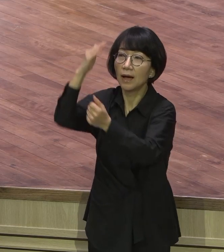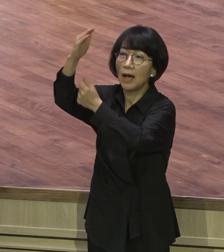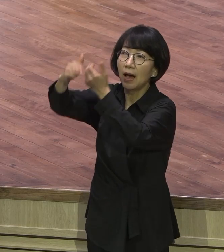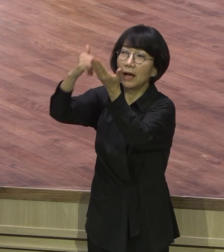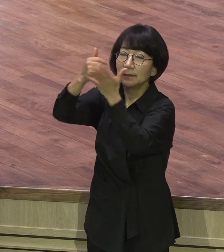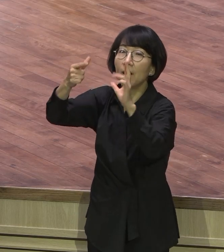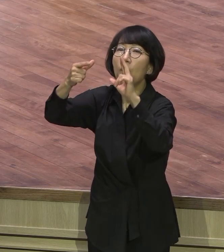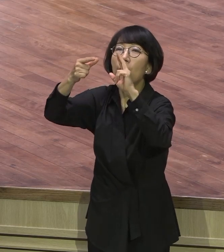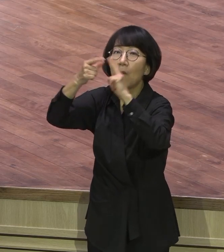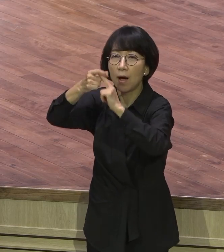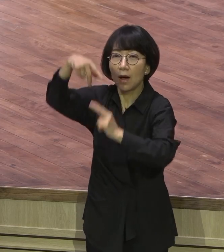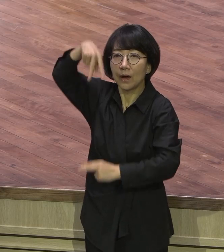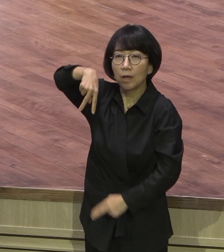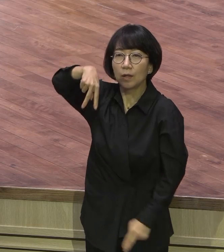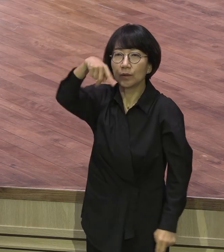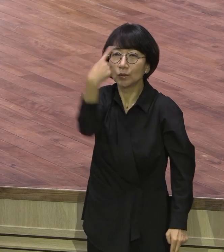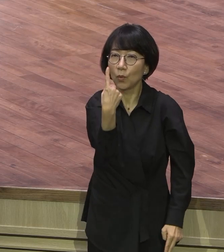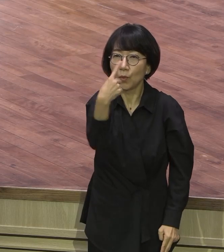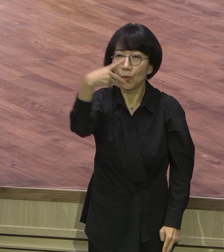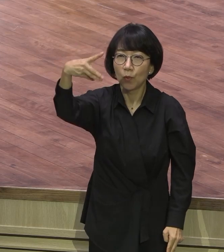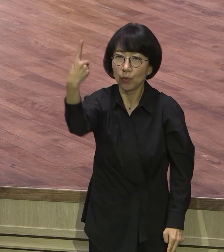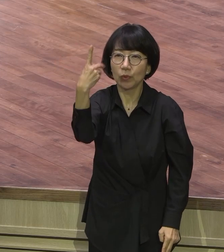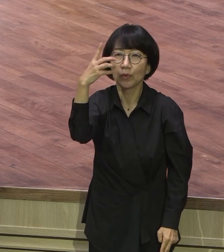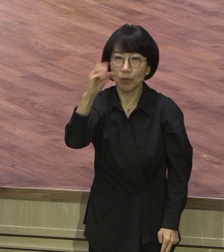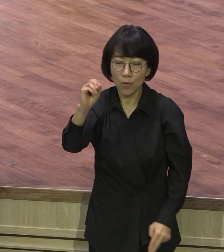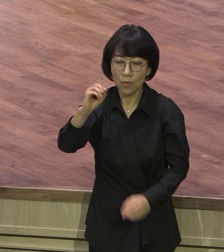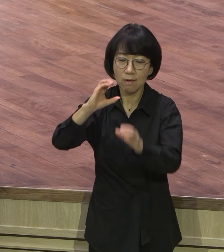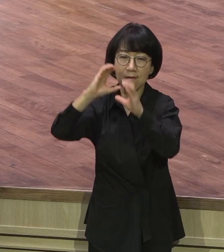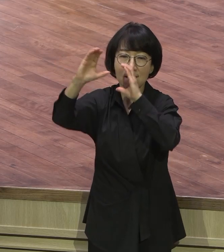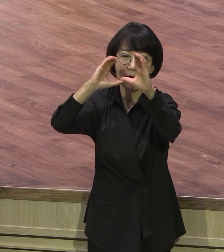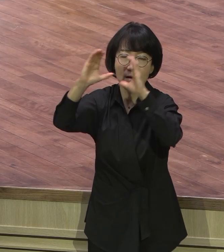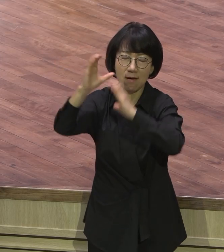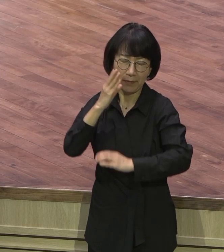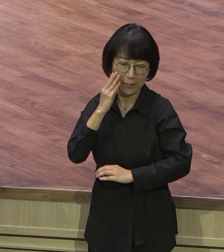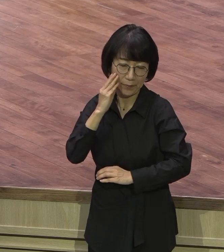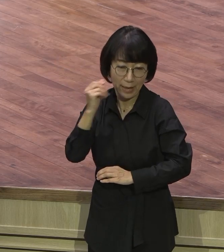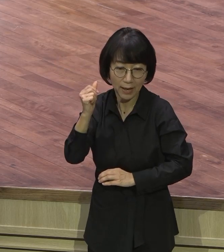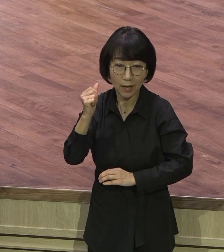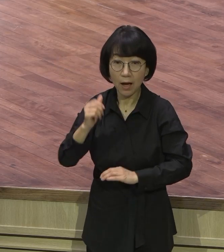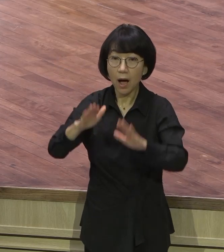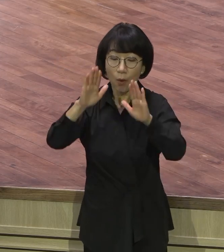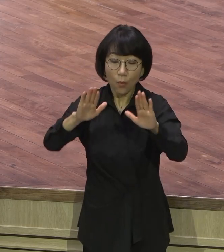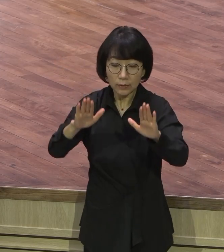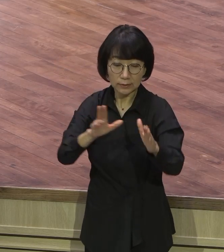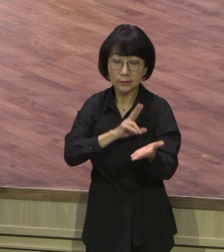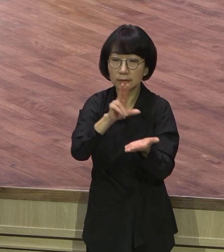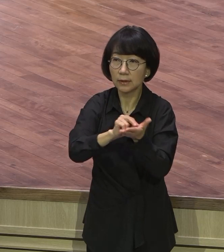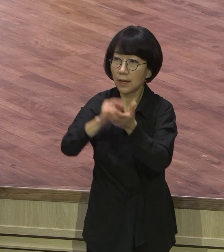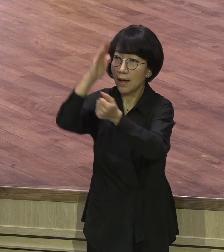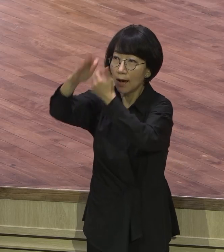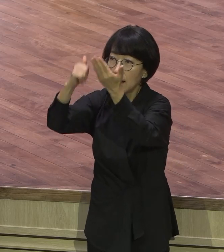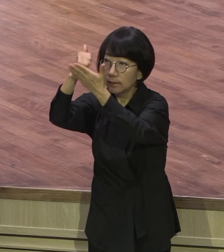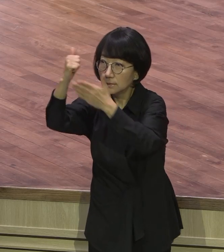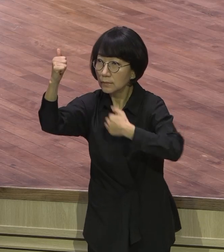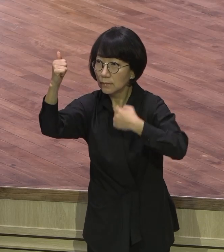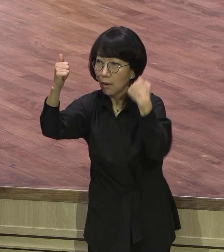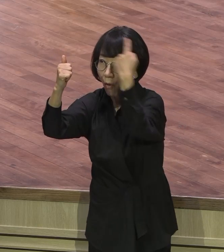하나님과 소통. 그래서 오늘 제목이 뭐예요? 하나님과 대면한 삶을 살았다.